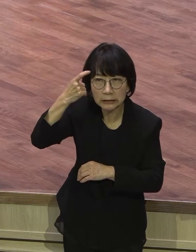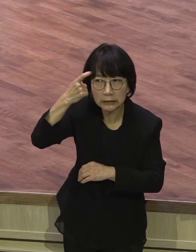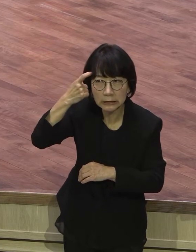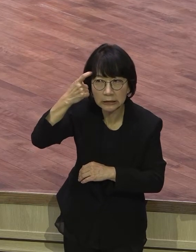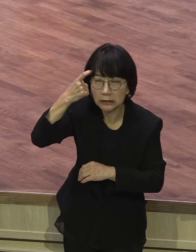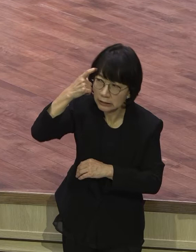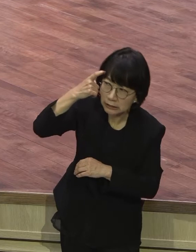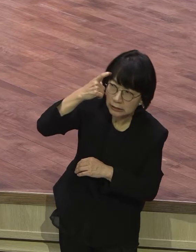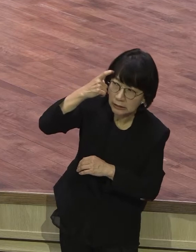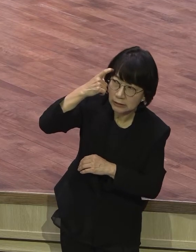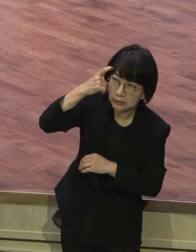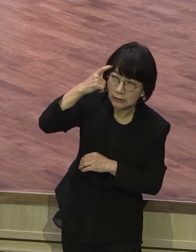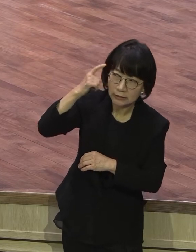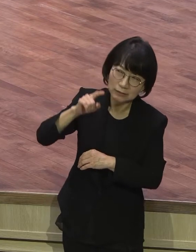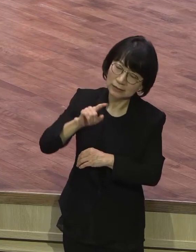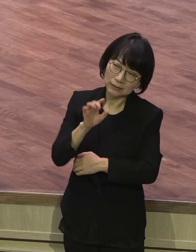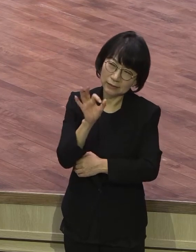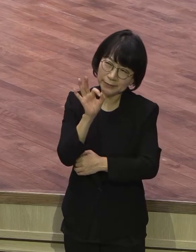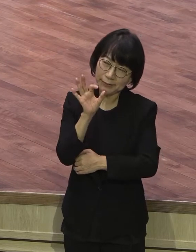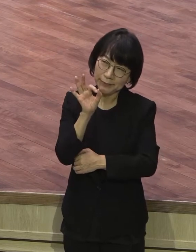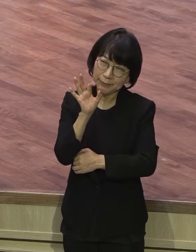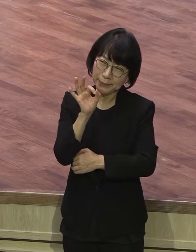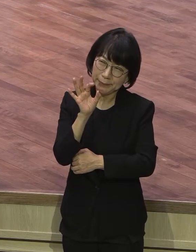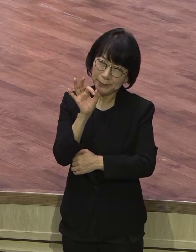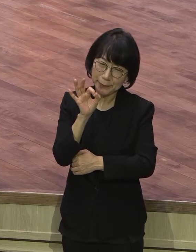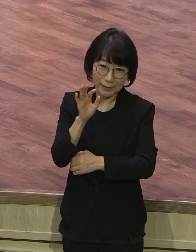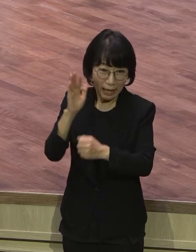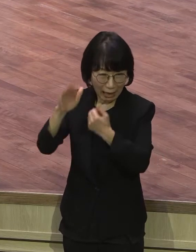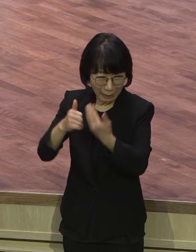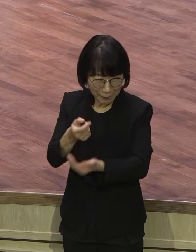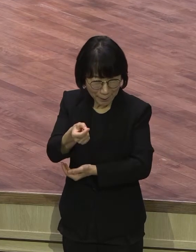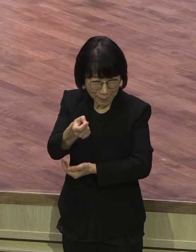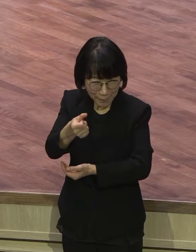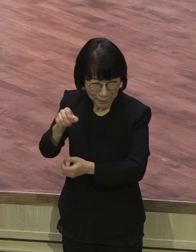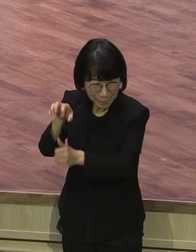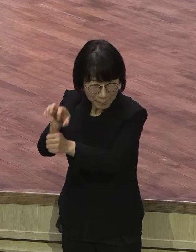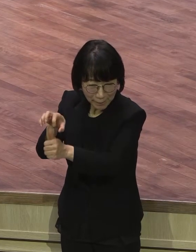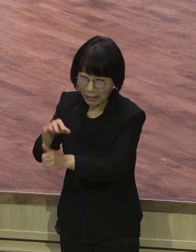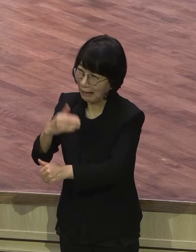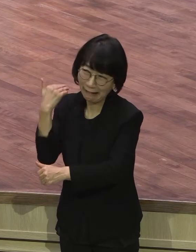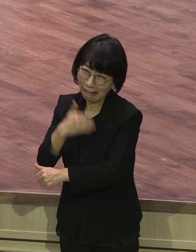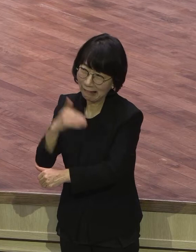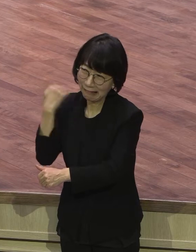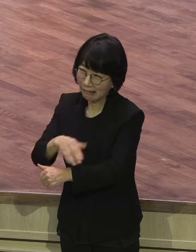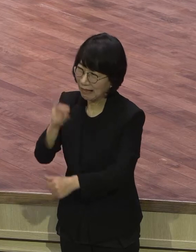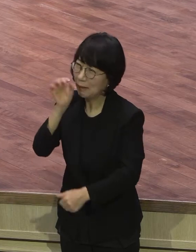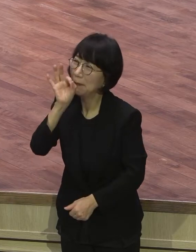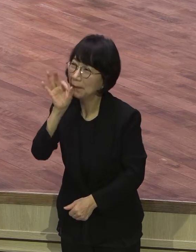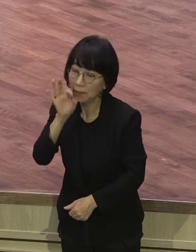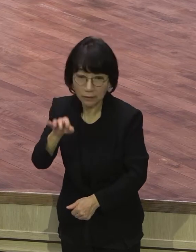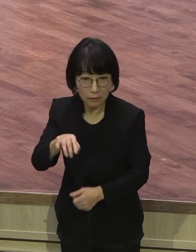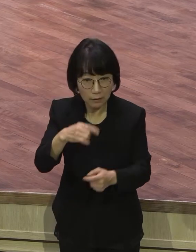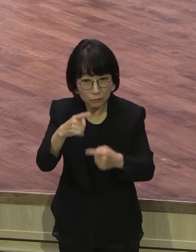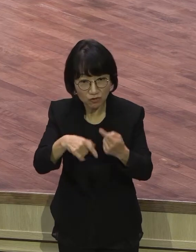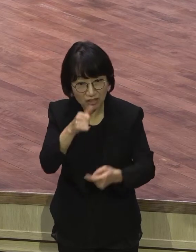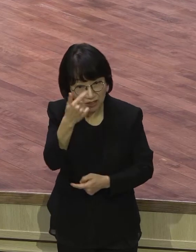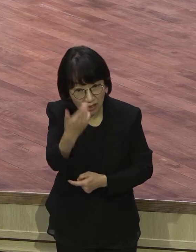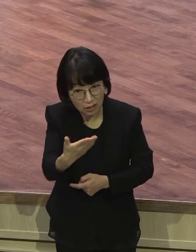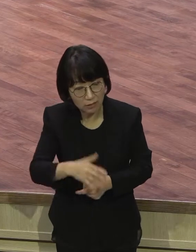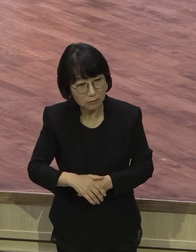나의 틀에 딱 가두는 너무나 작은 그런 하나님은 아닌가?